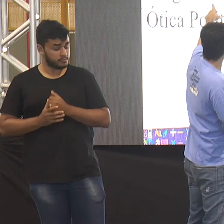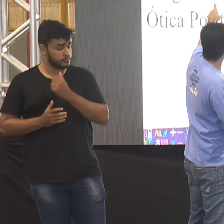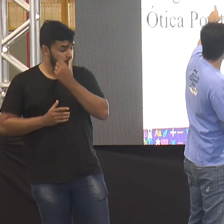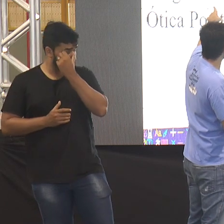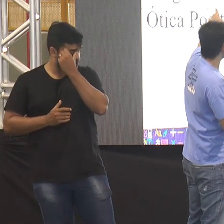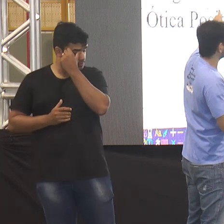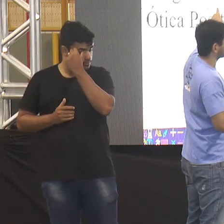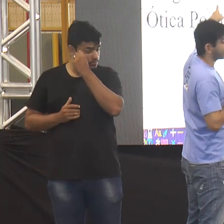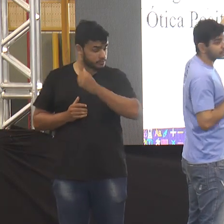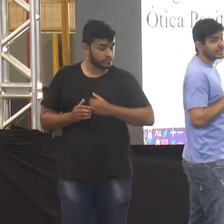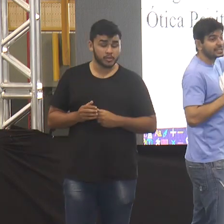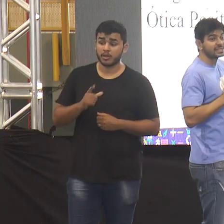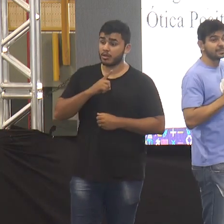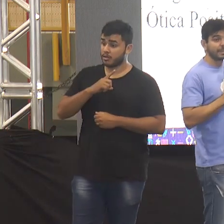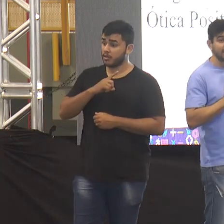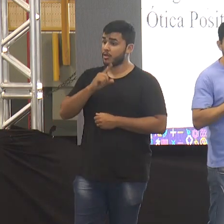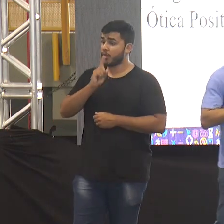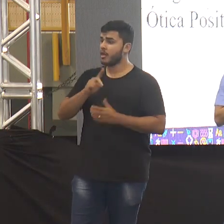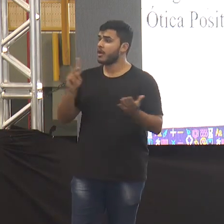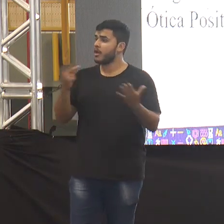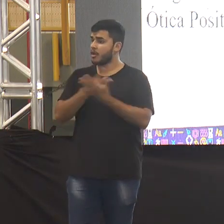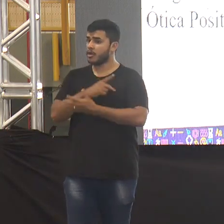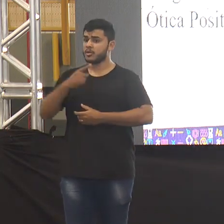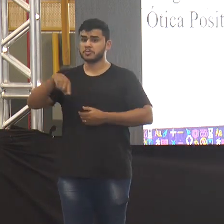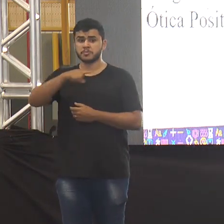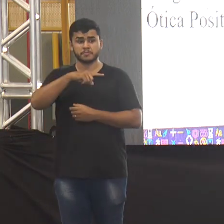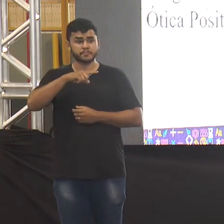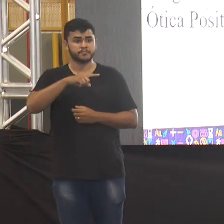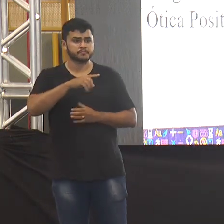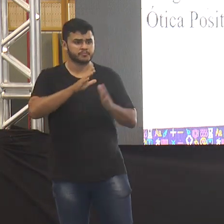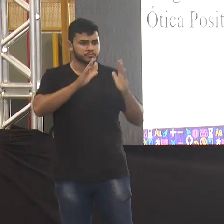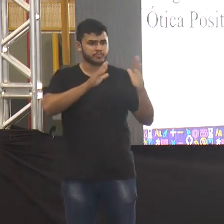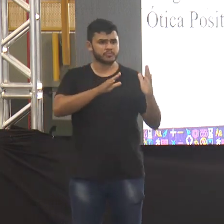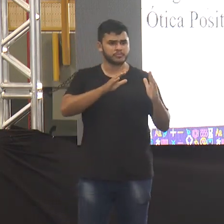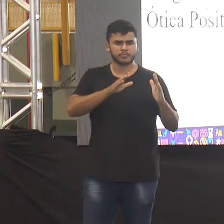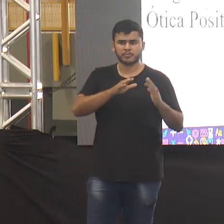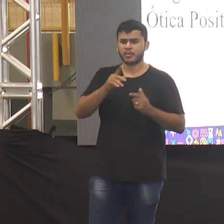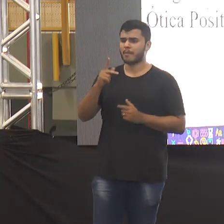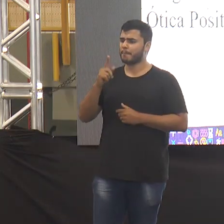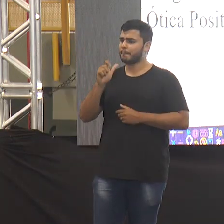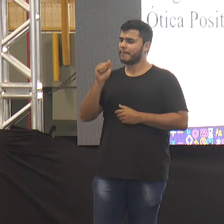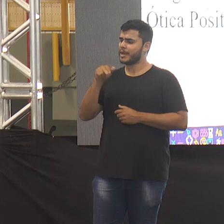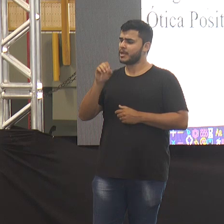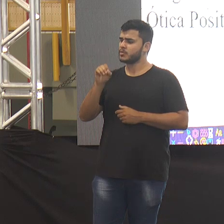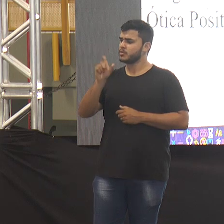Se no romantismo nós temos personagens planos, professor, o que é o personagem plano?